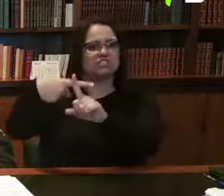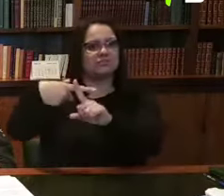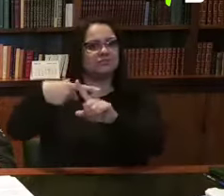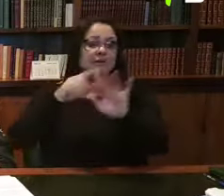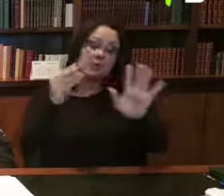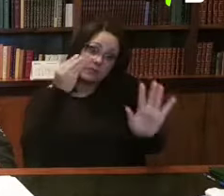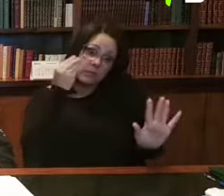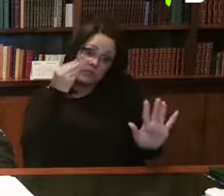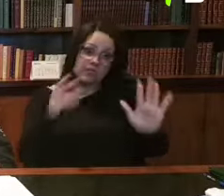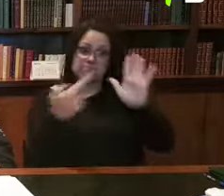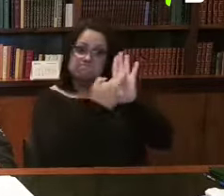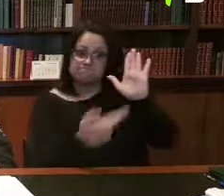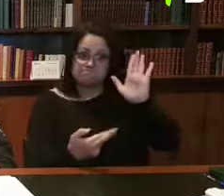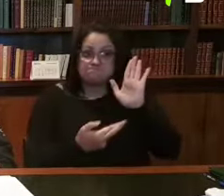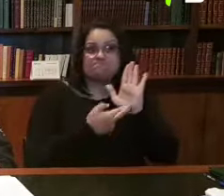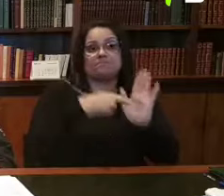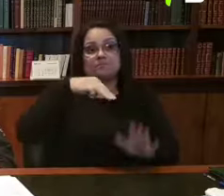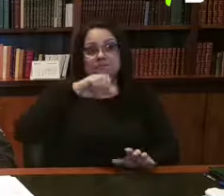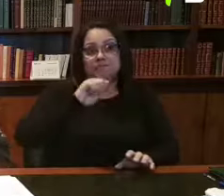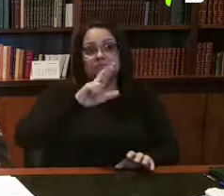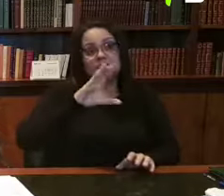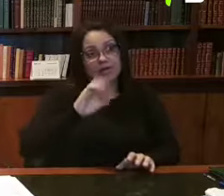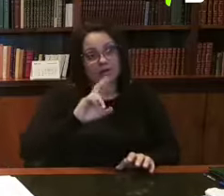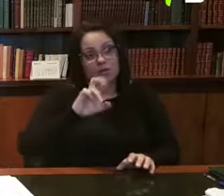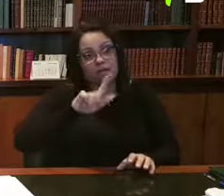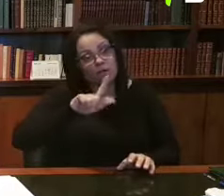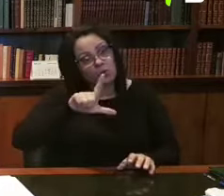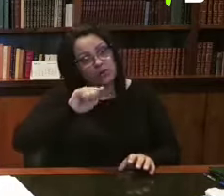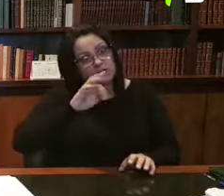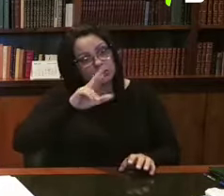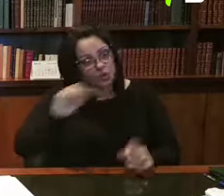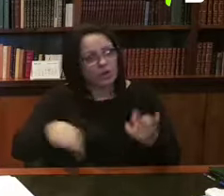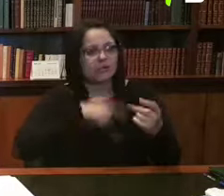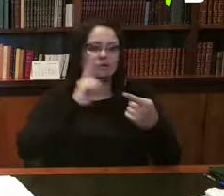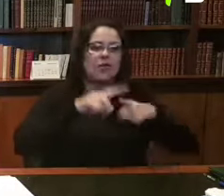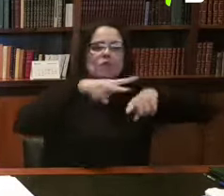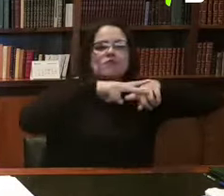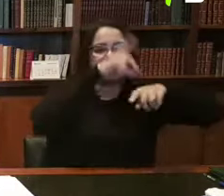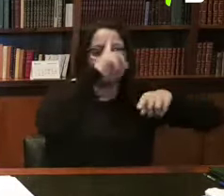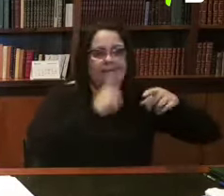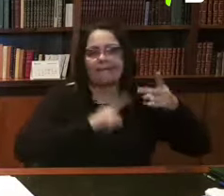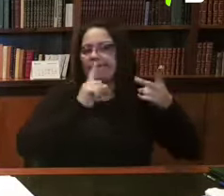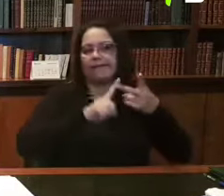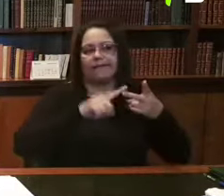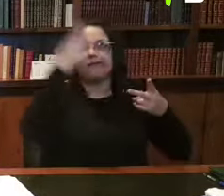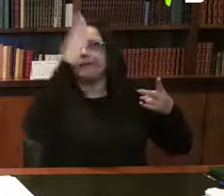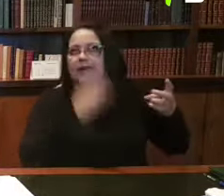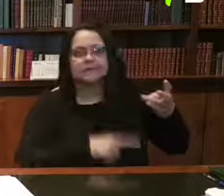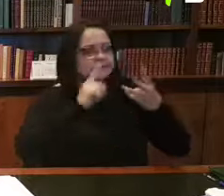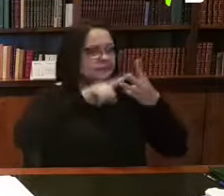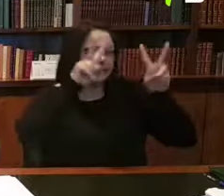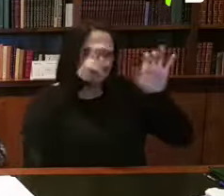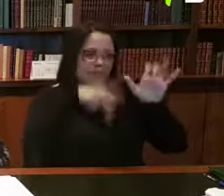vamos os marcos regulatórios e depois vem um programa do emprego também do veja amarela renda brasil está cheio de novidades para trazer